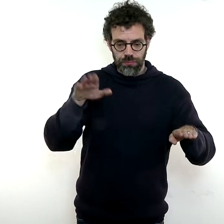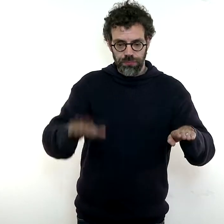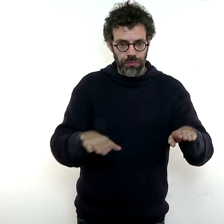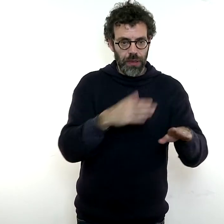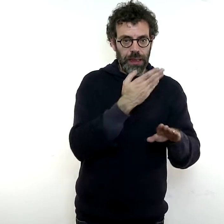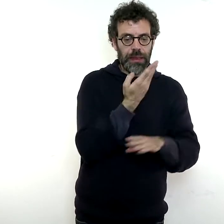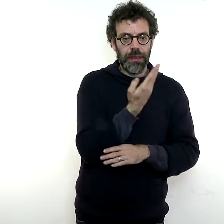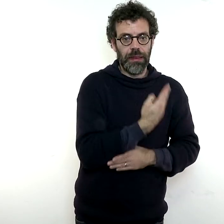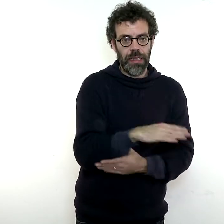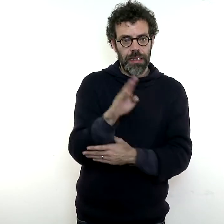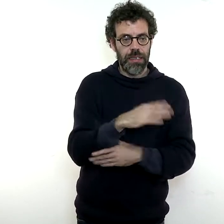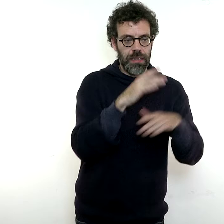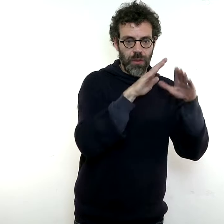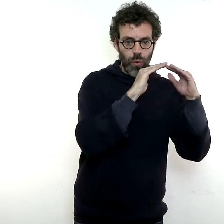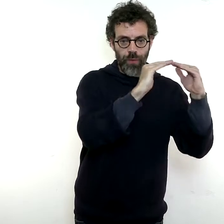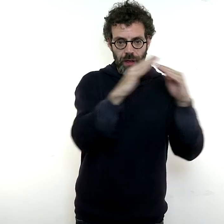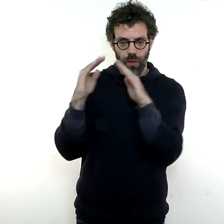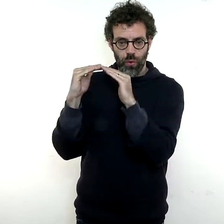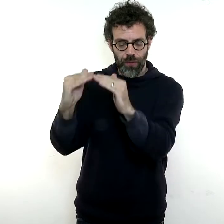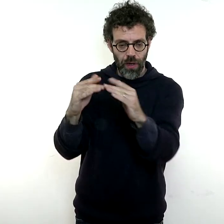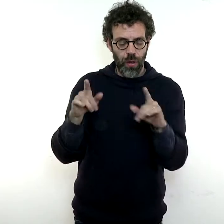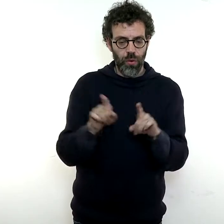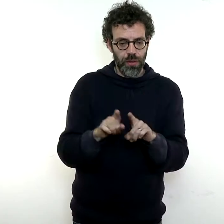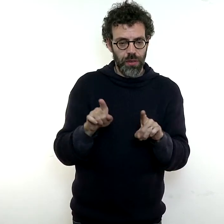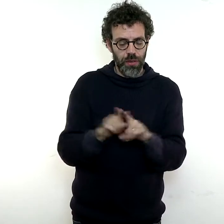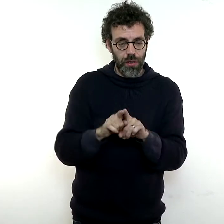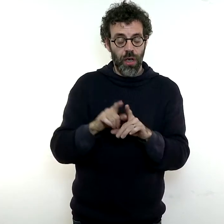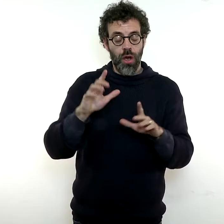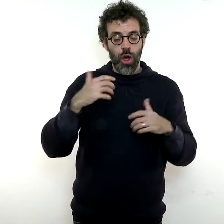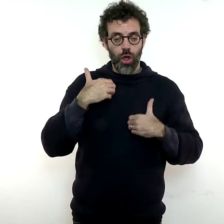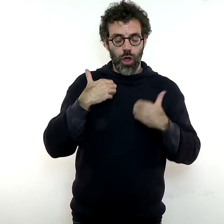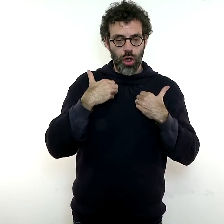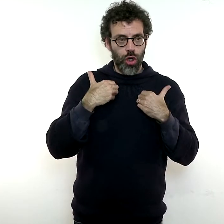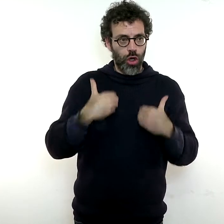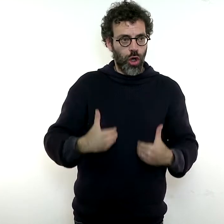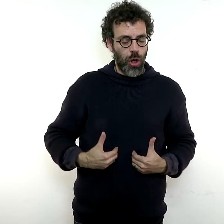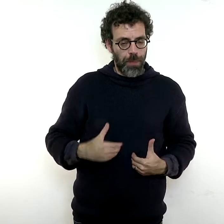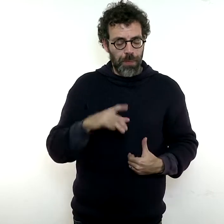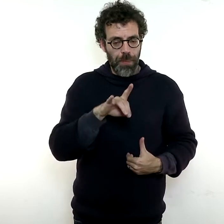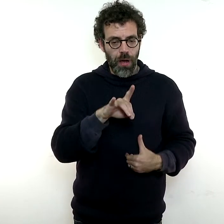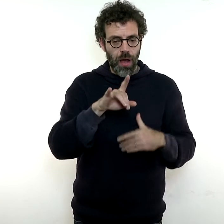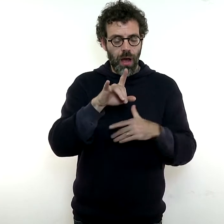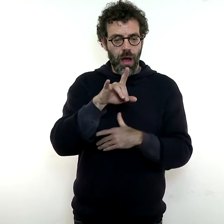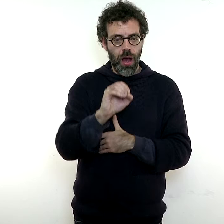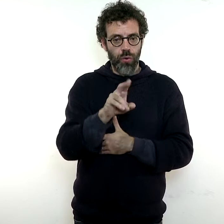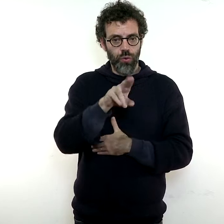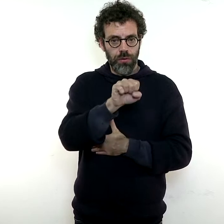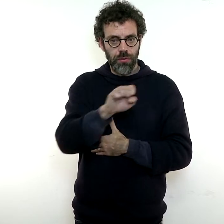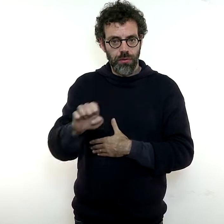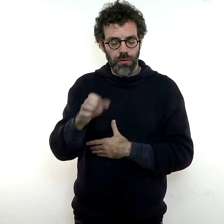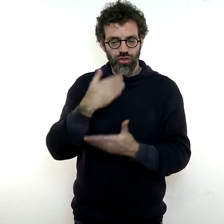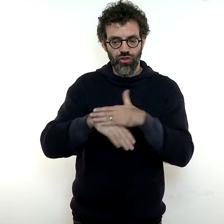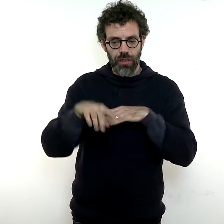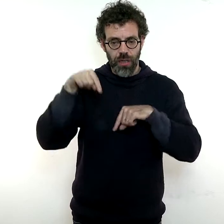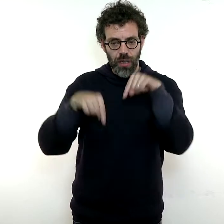couverts et d'un clubhouse dans le complexe sportif de Gramont pour